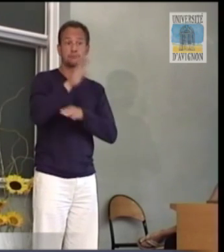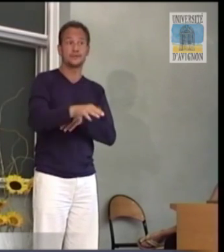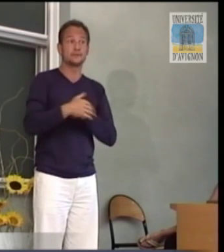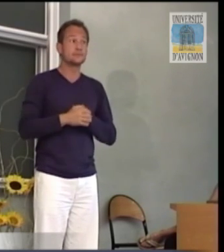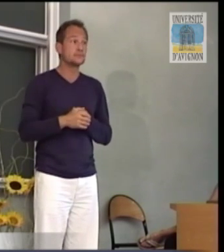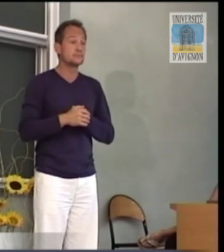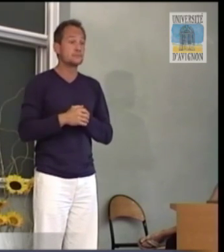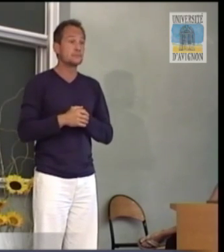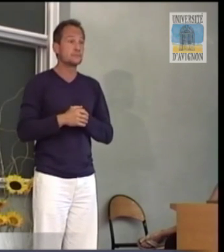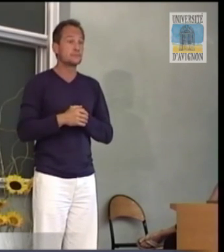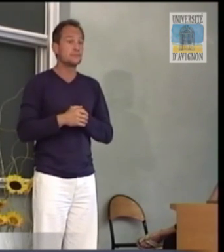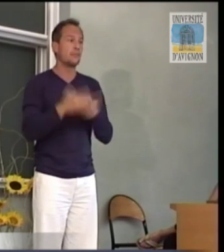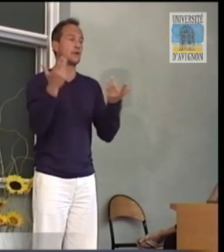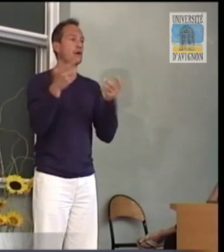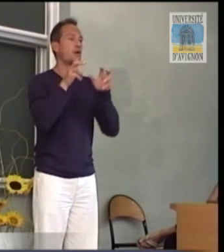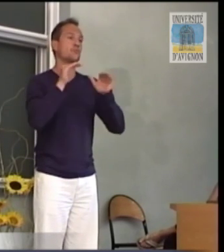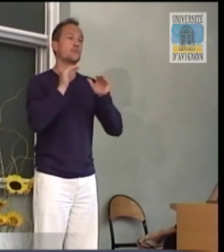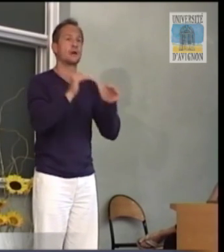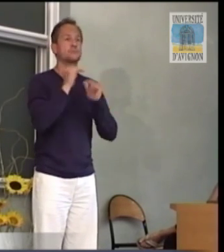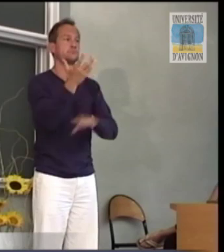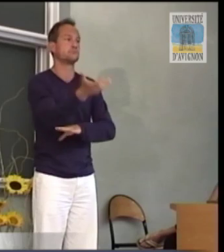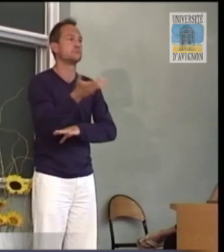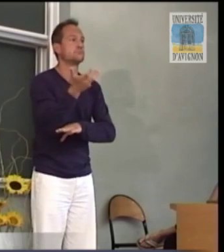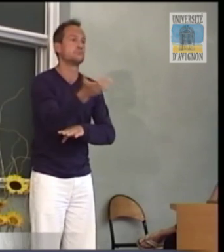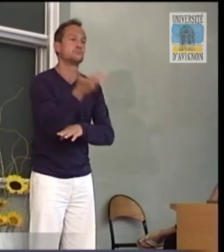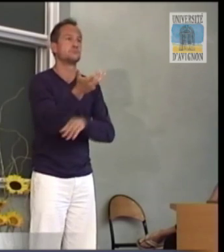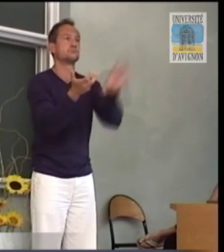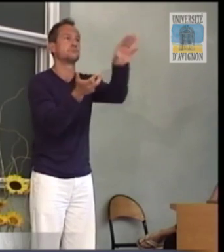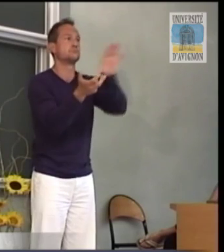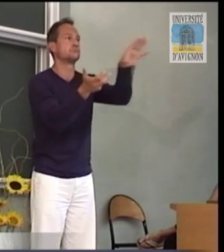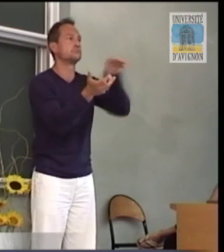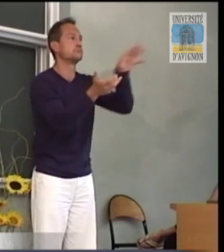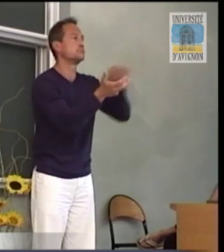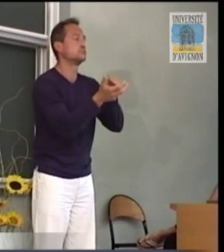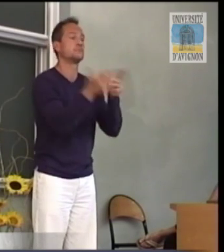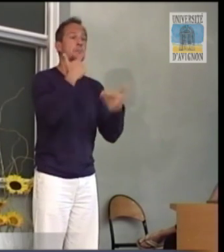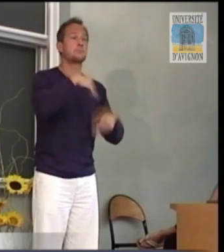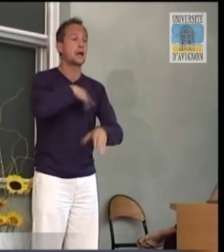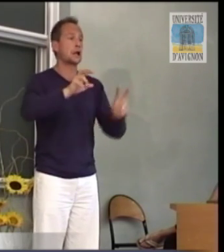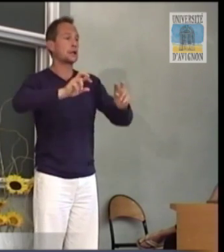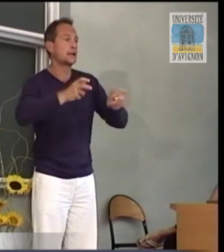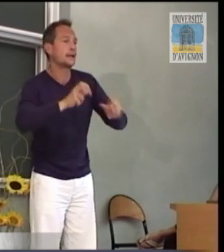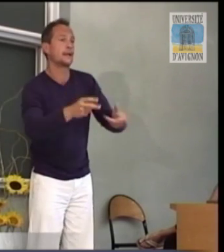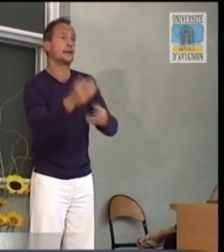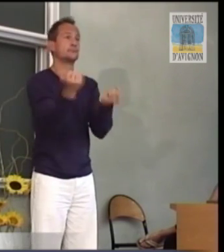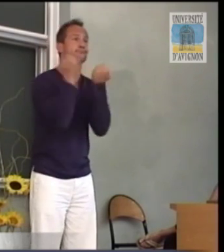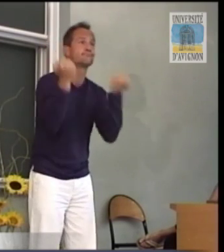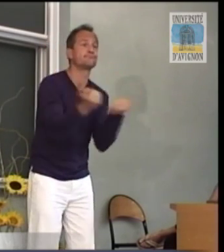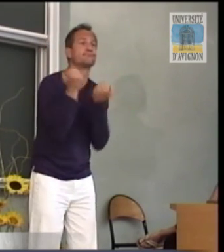parler de dignité, faire la quête sur la voie publique n'est vraiment pas, à mon avis, le meilleur élément pour que les